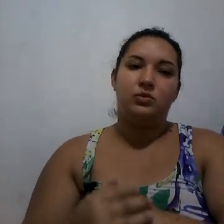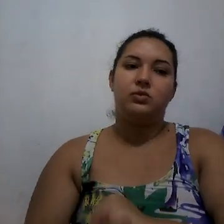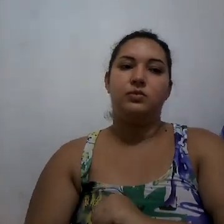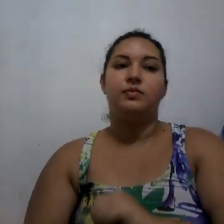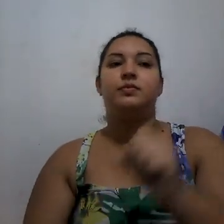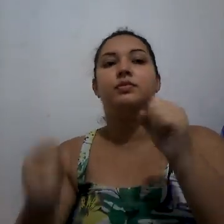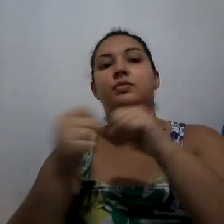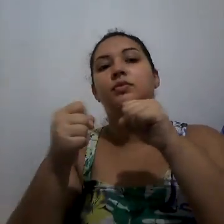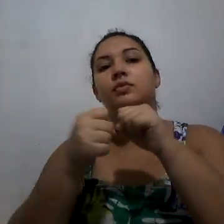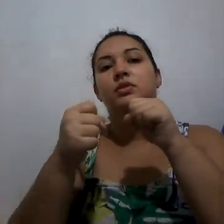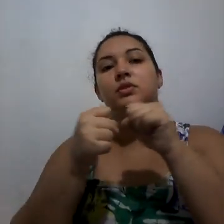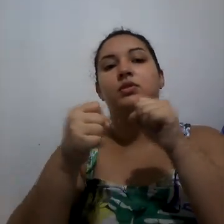fazer essa determinação